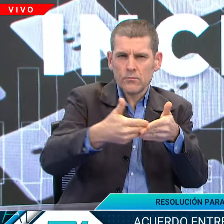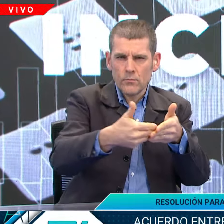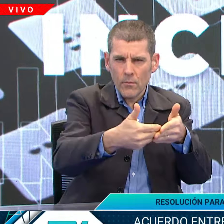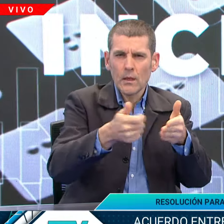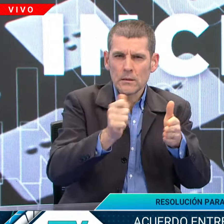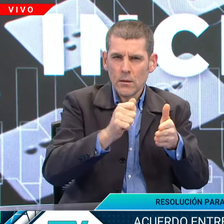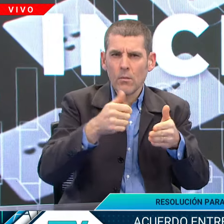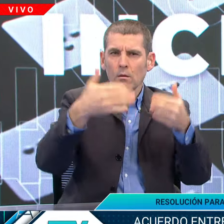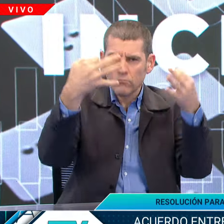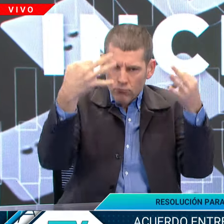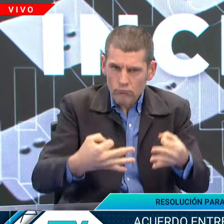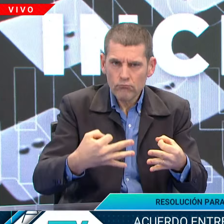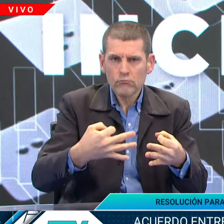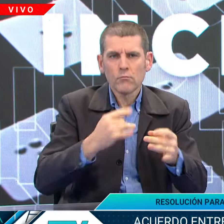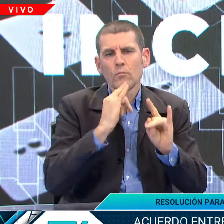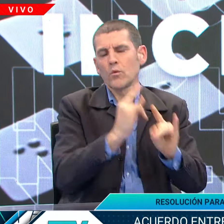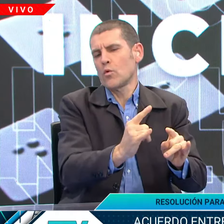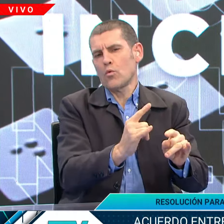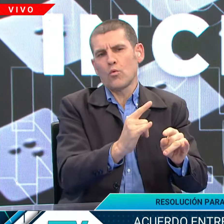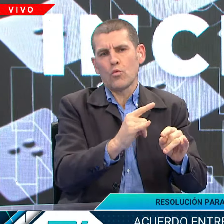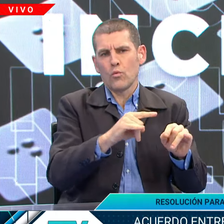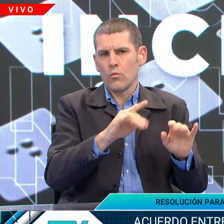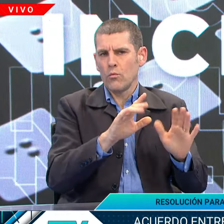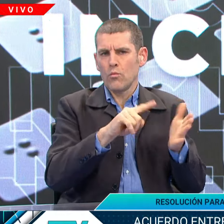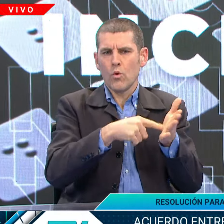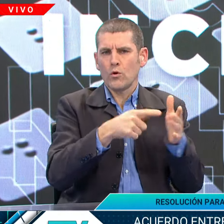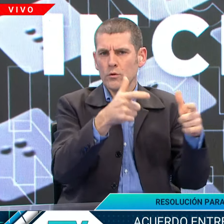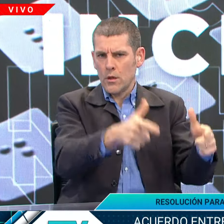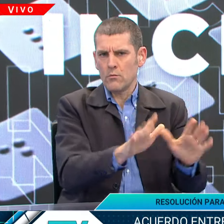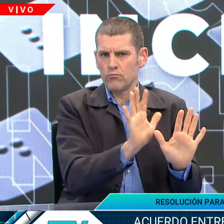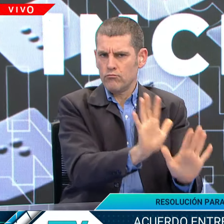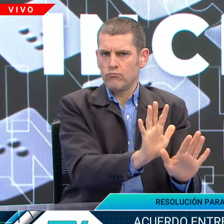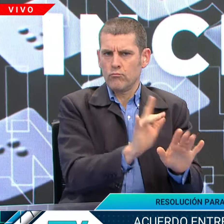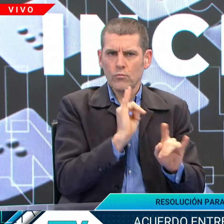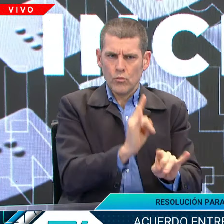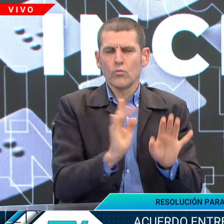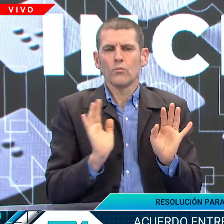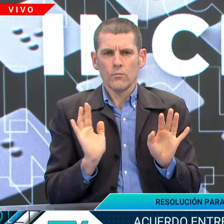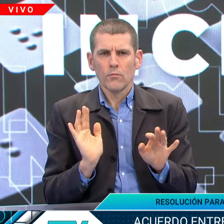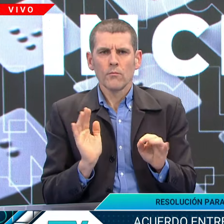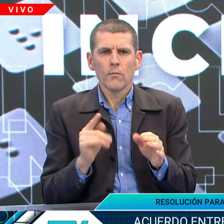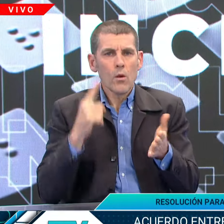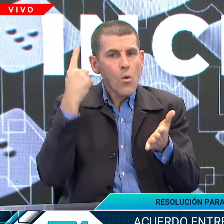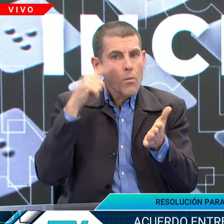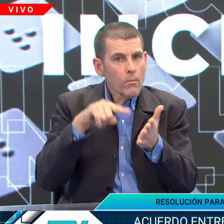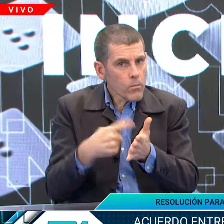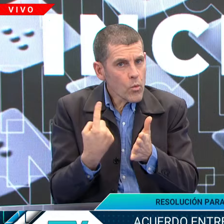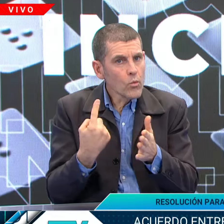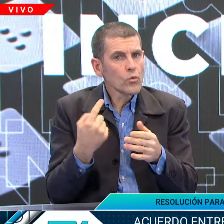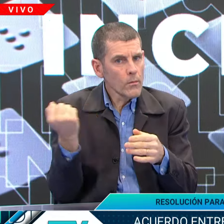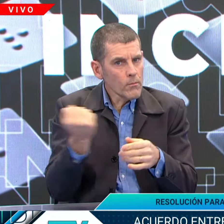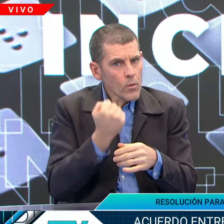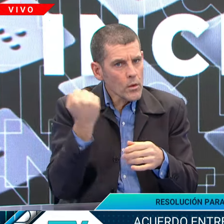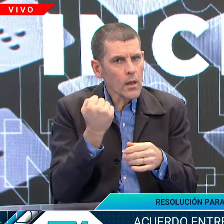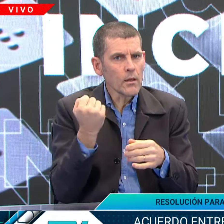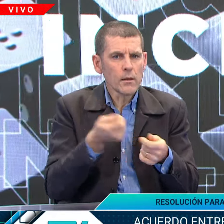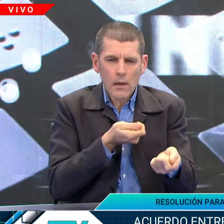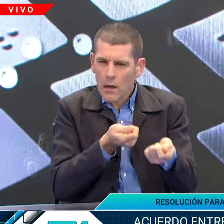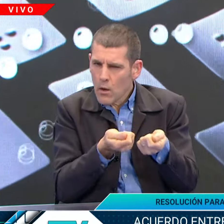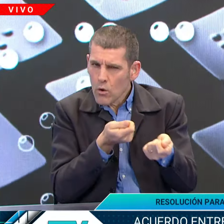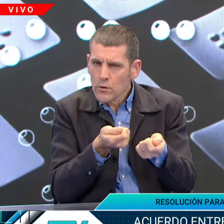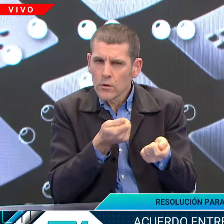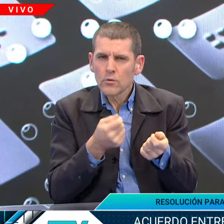asegurar una adaptación sin contratiempos. Uno de los principales puntos de la negociación ha